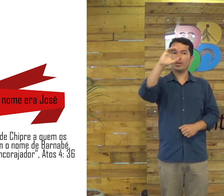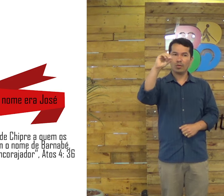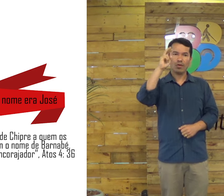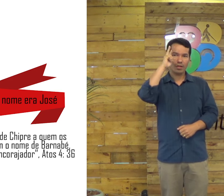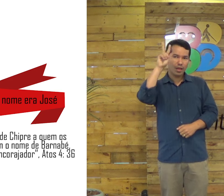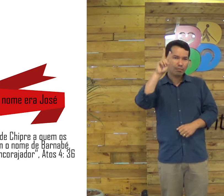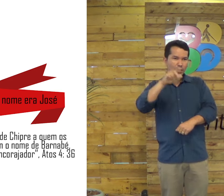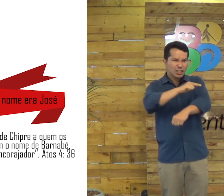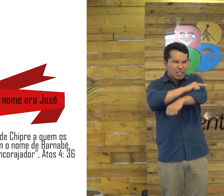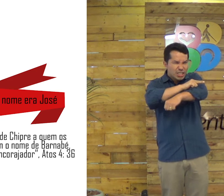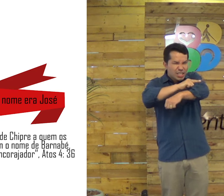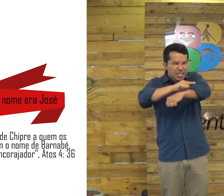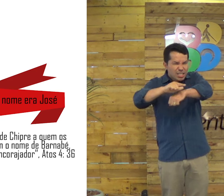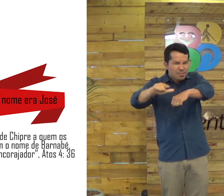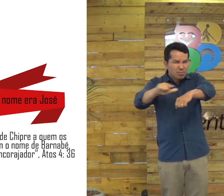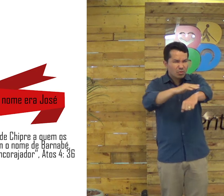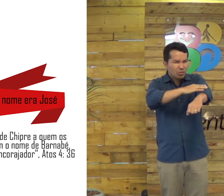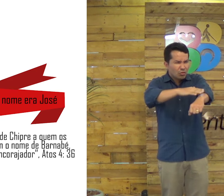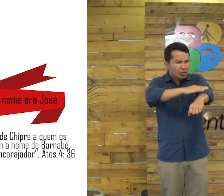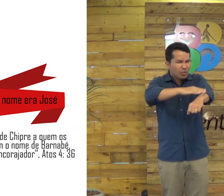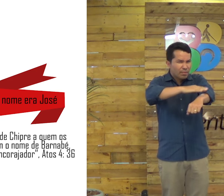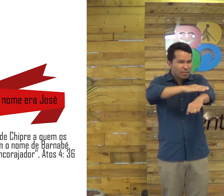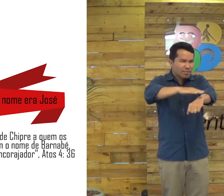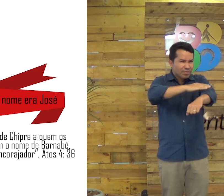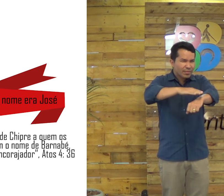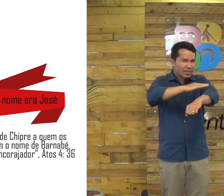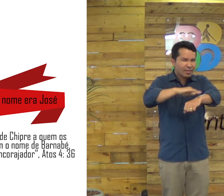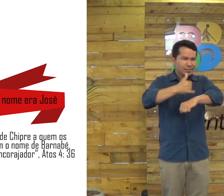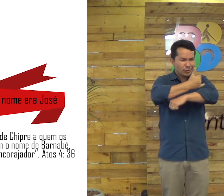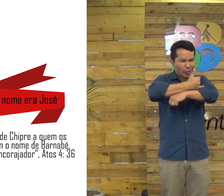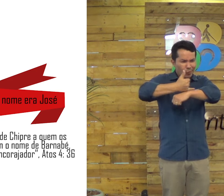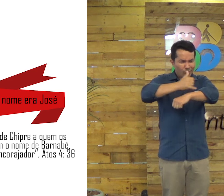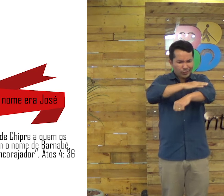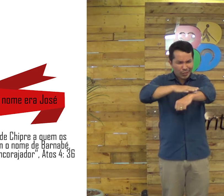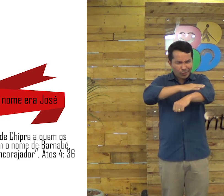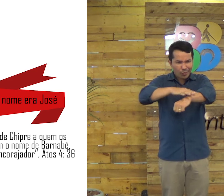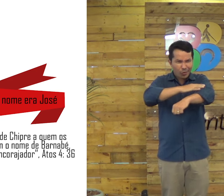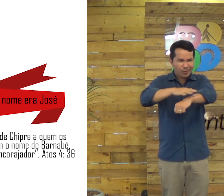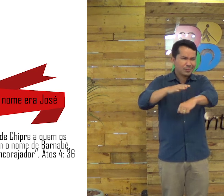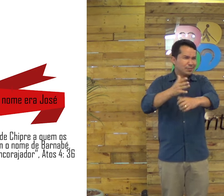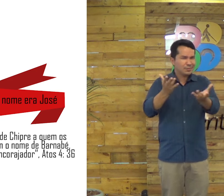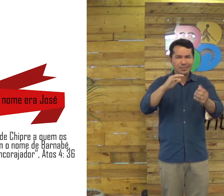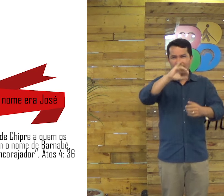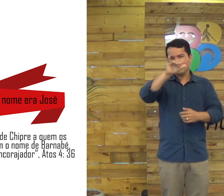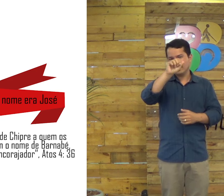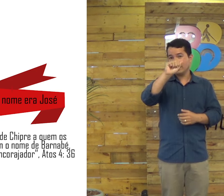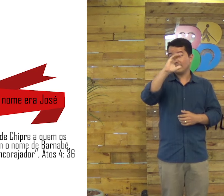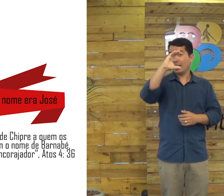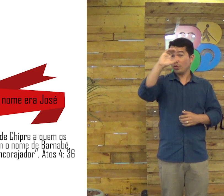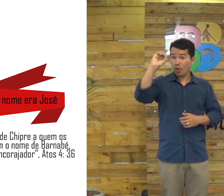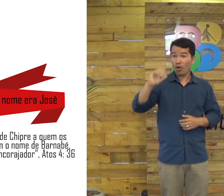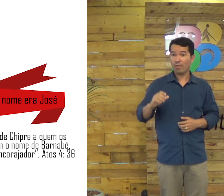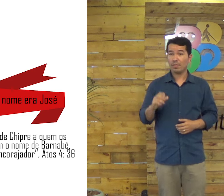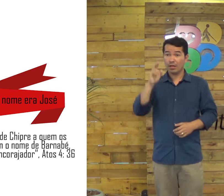Jacó, lembra? Então, porque ele tinha alguns pelos ali no